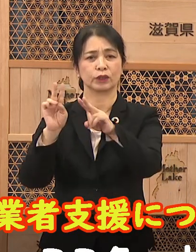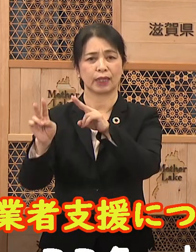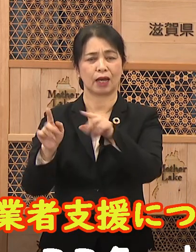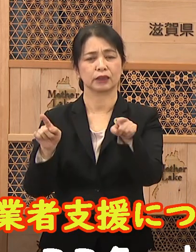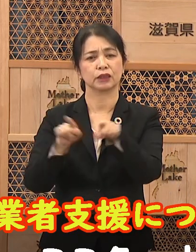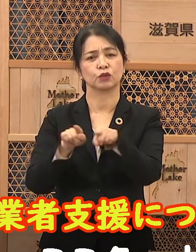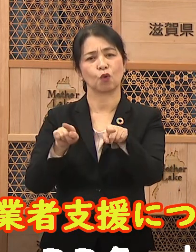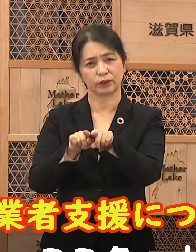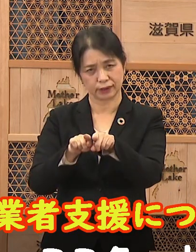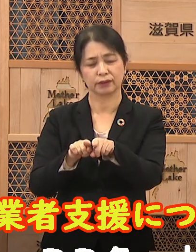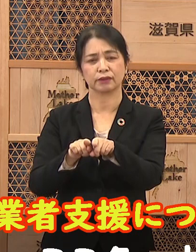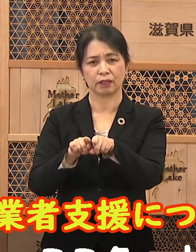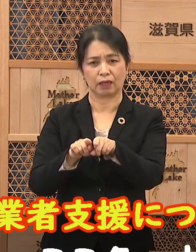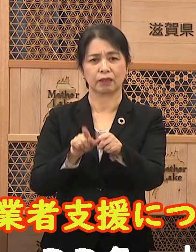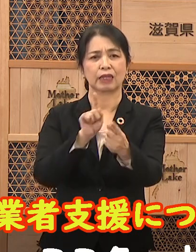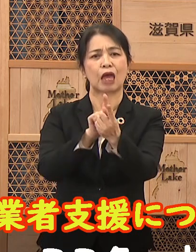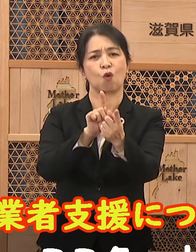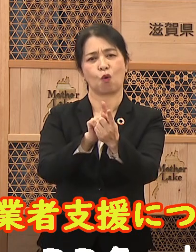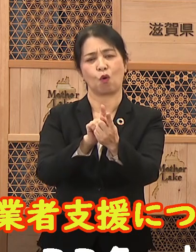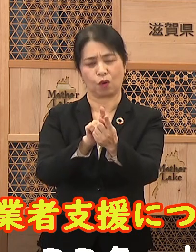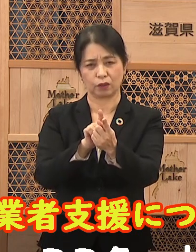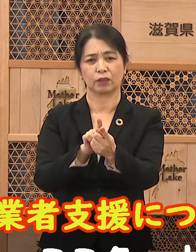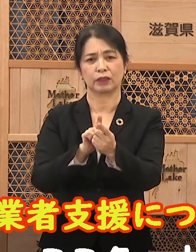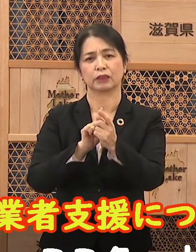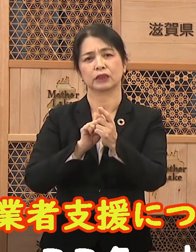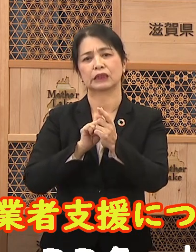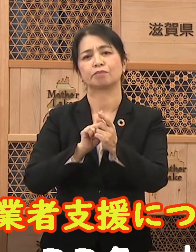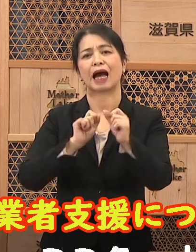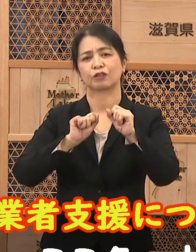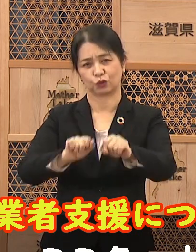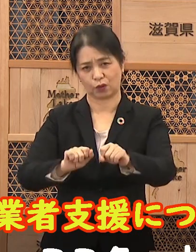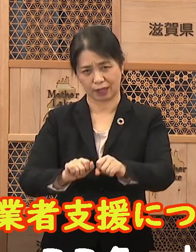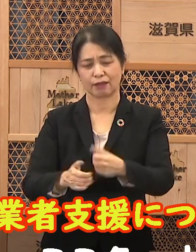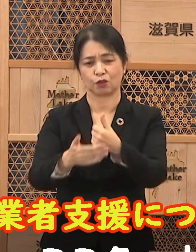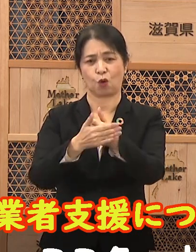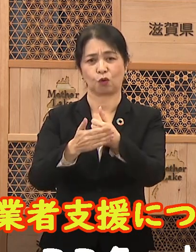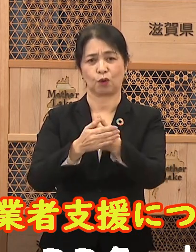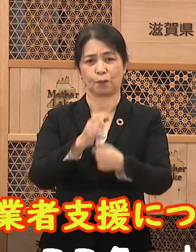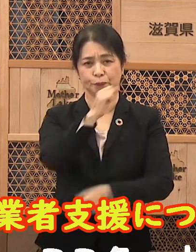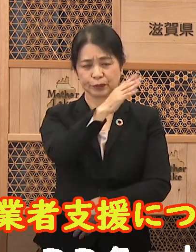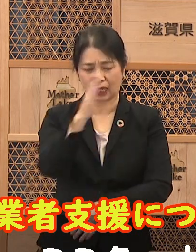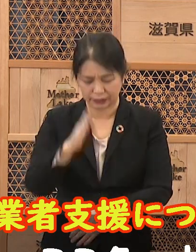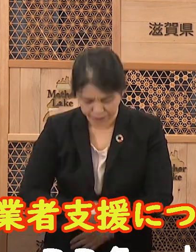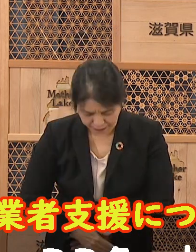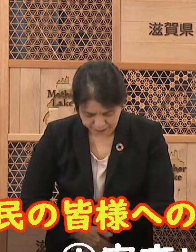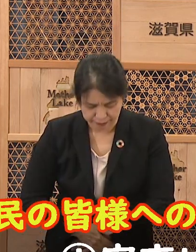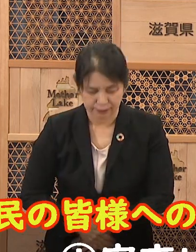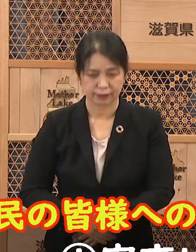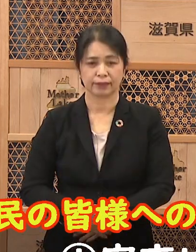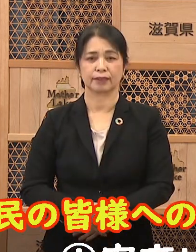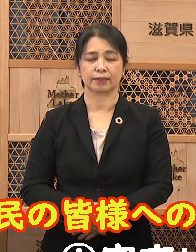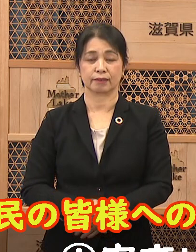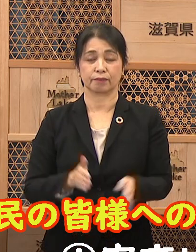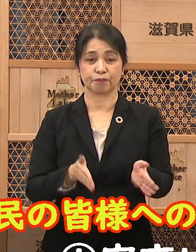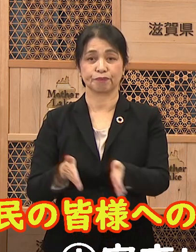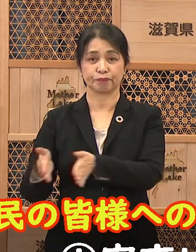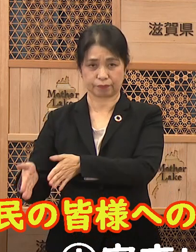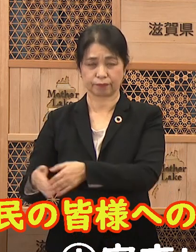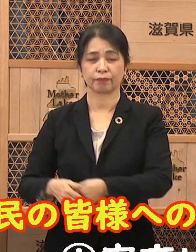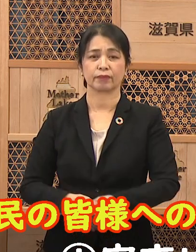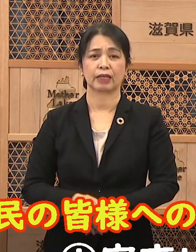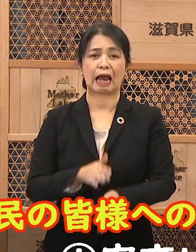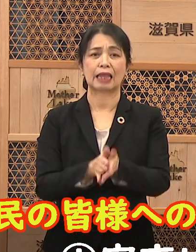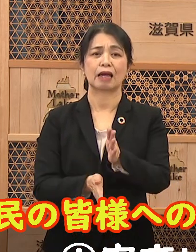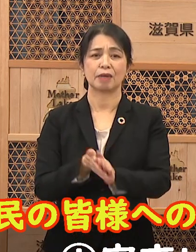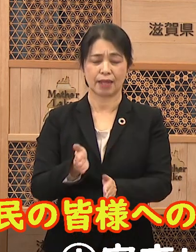対応してまいりますので、どうぞご協力をいただきますように、よろしくお願いをいたします。また、改めて